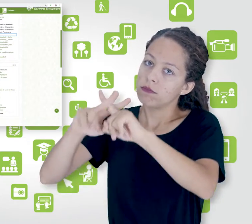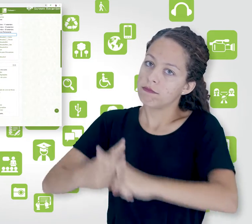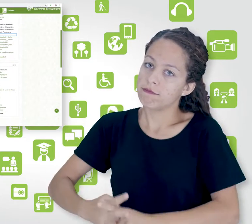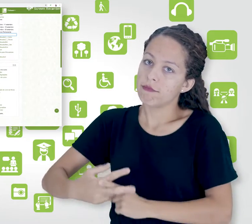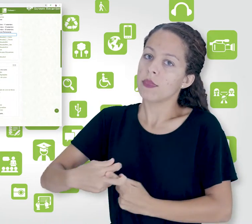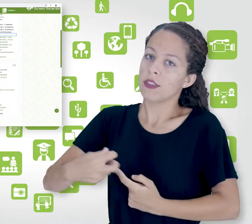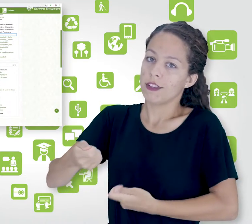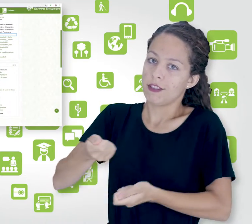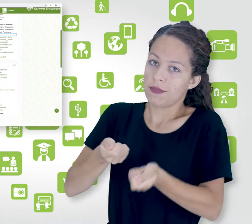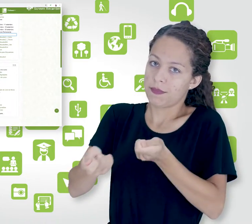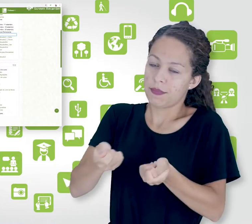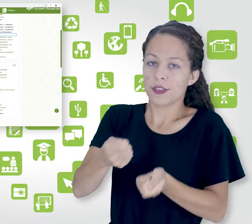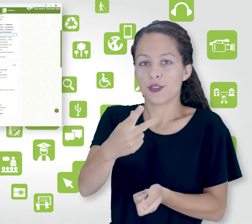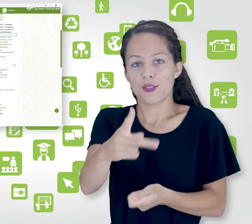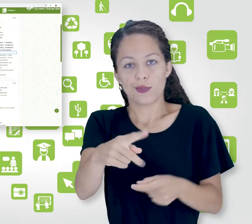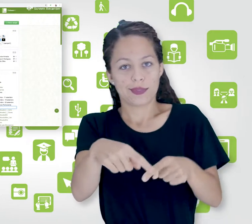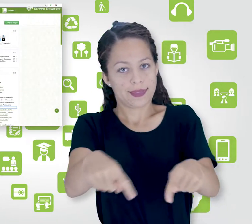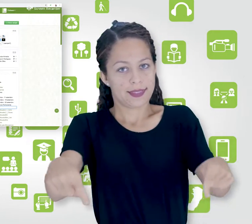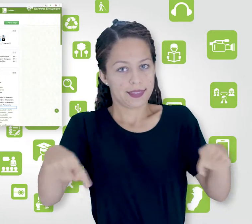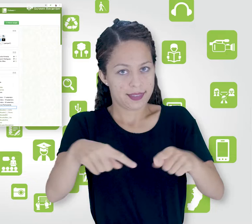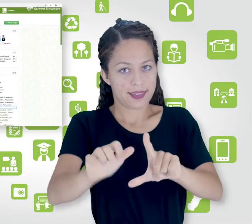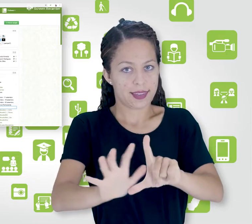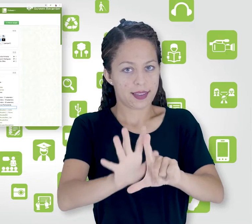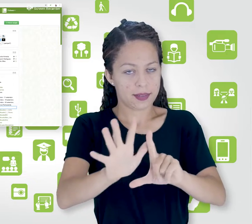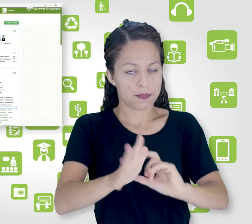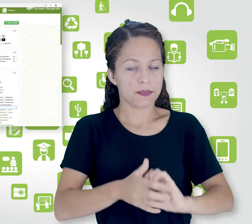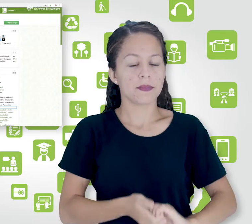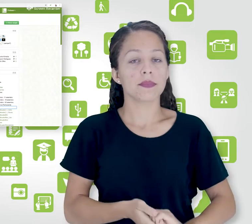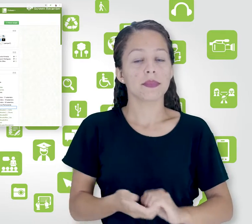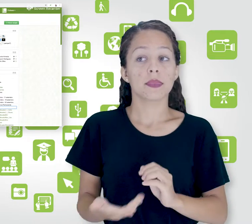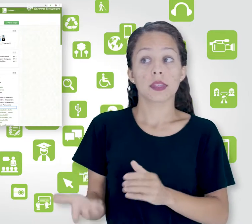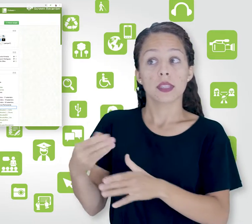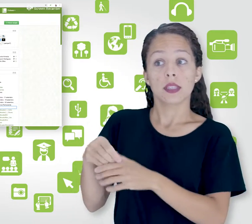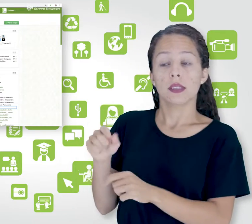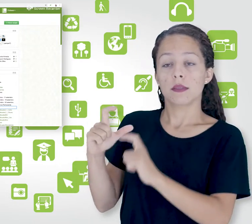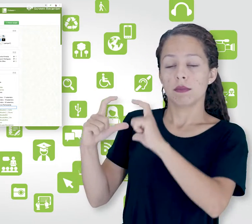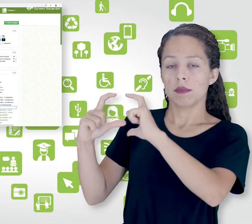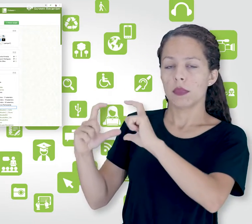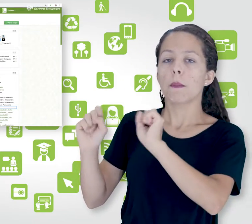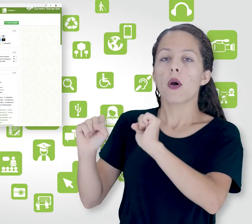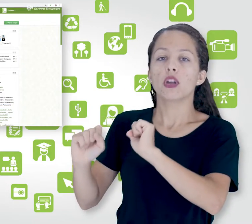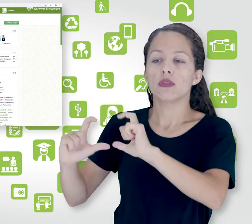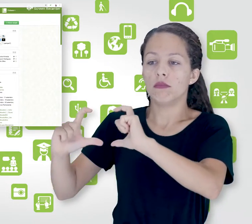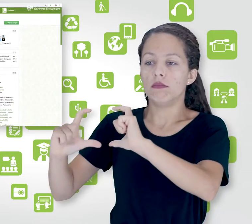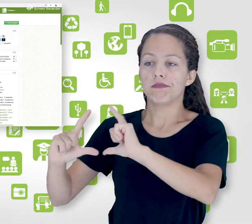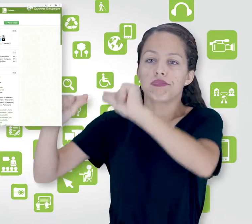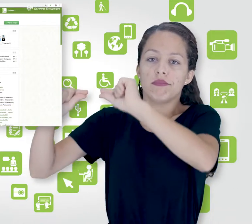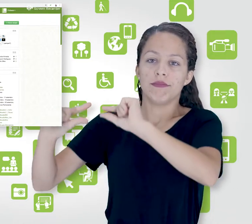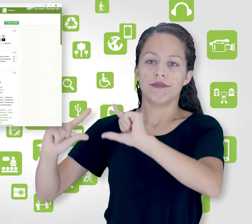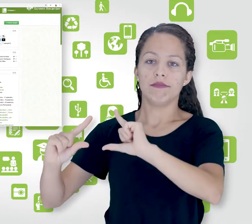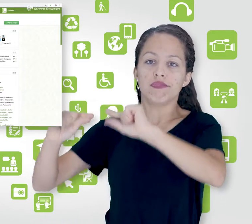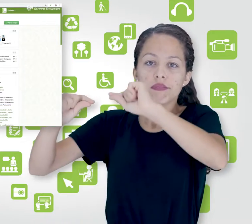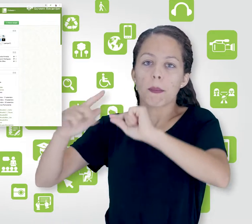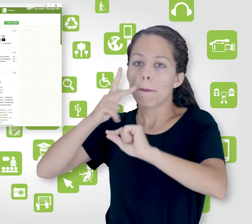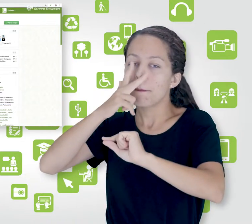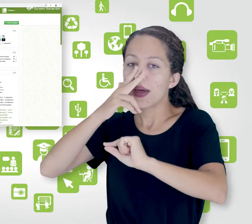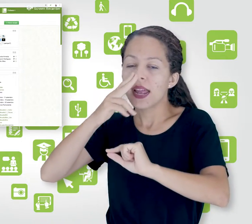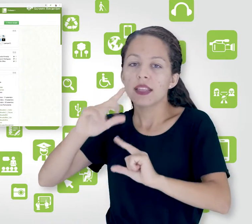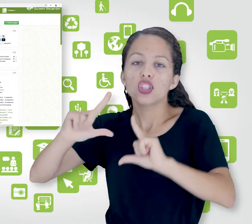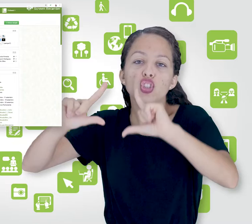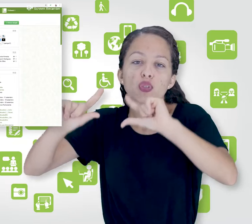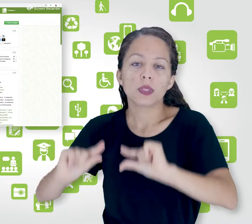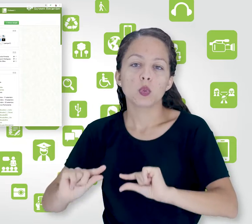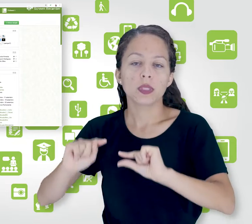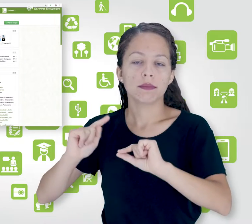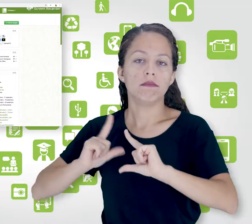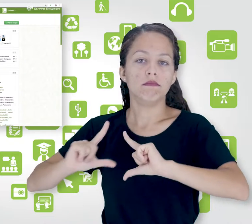de administração Tá certo então aqui dentro da sala você também que a mesma opção de Minimizar blocos você